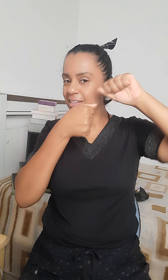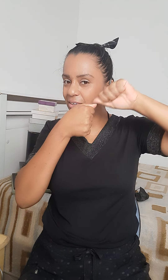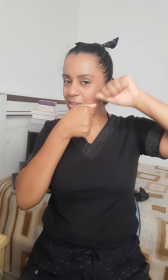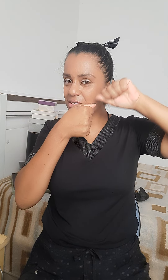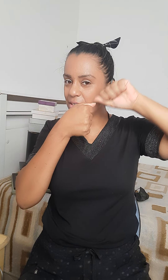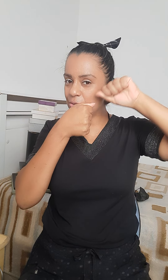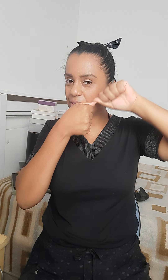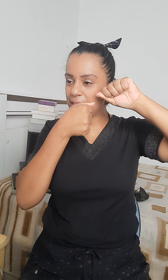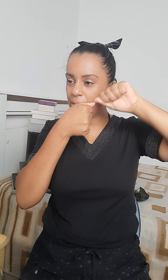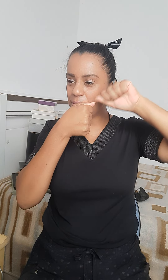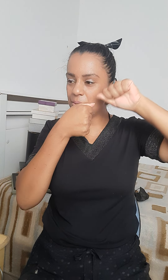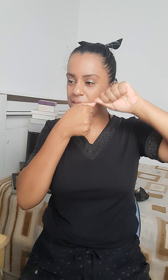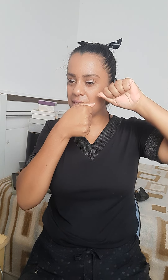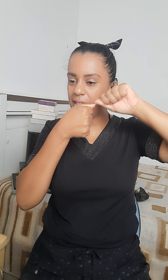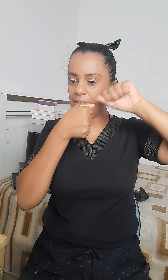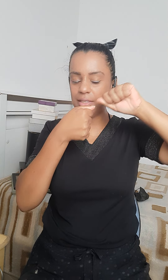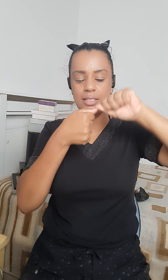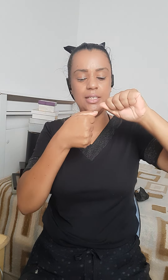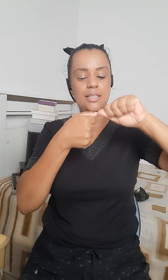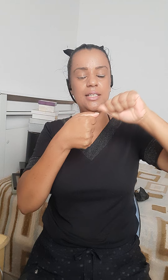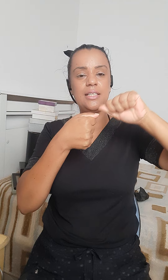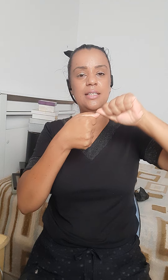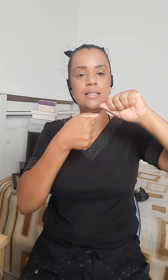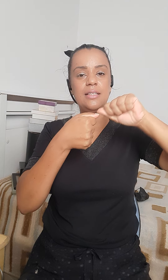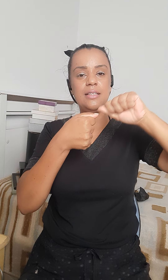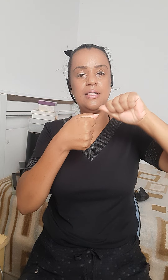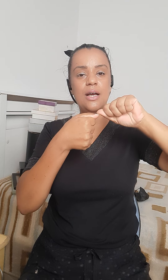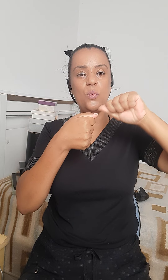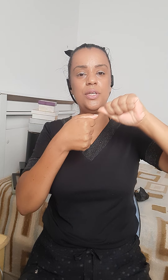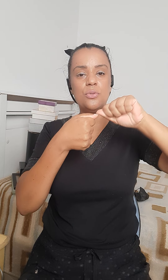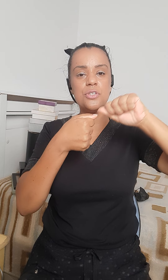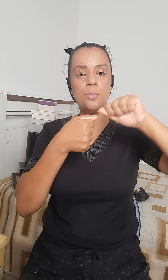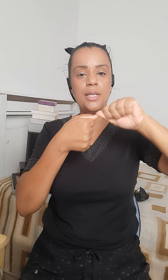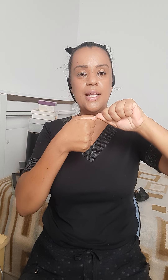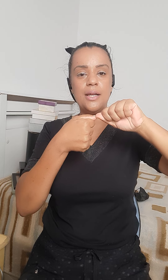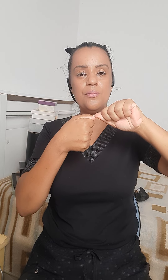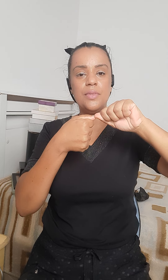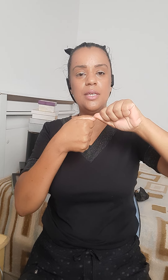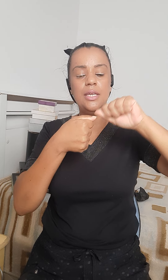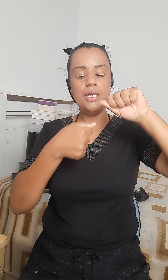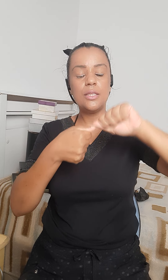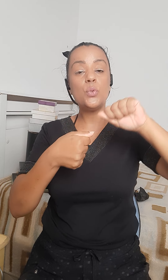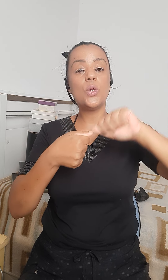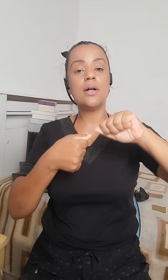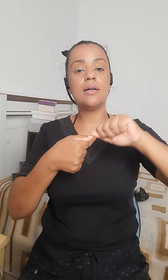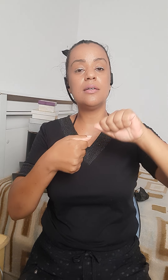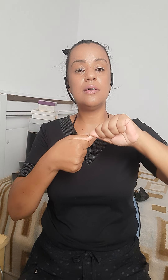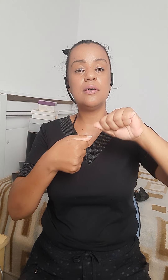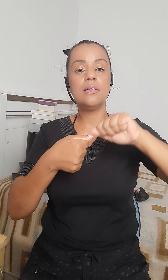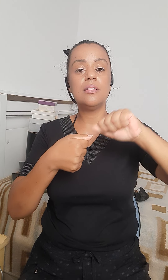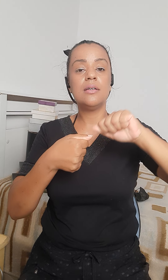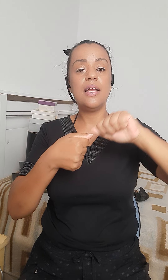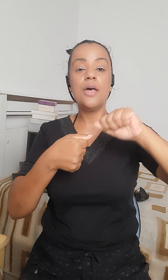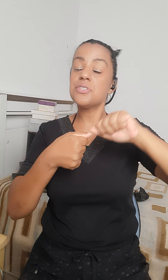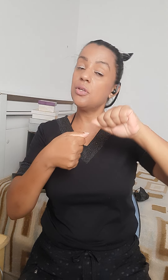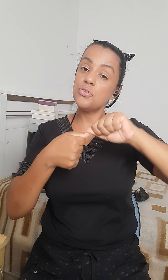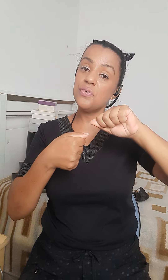Ó, você ouve até o estralinho aqui, na unha do seu polegar. Então, toca. É o sinal de